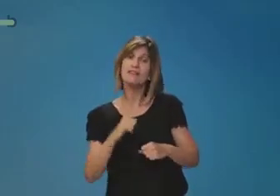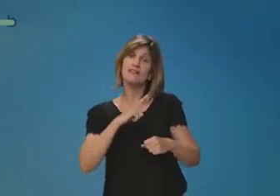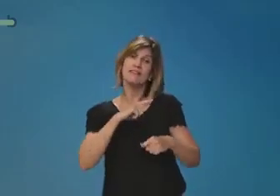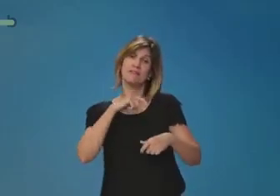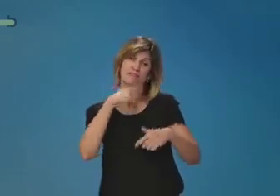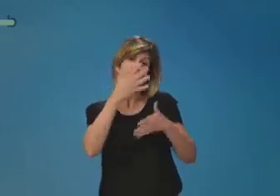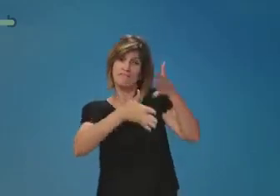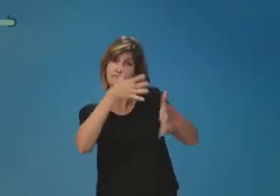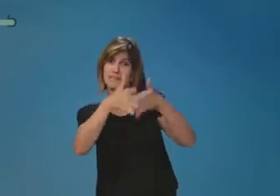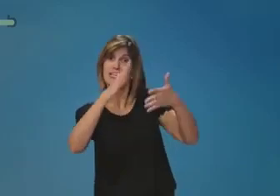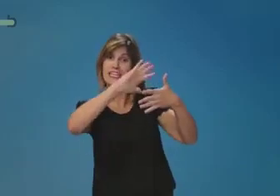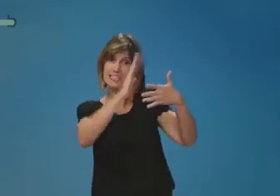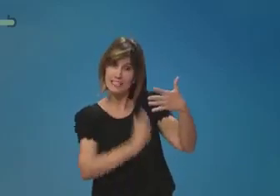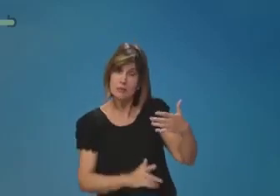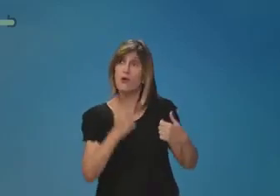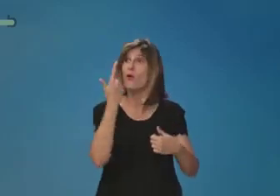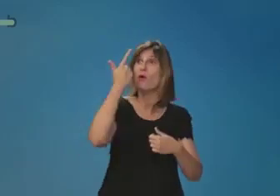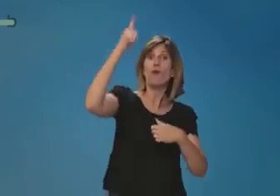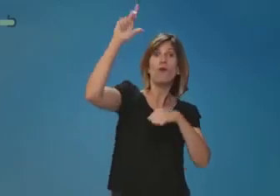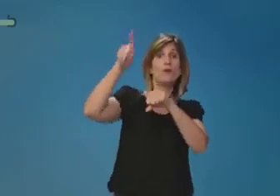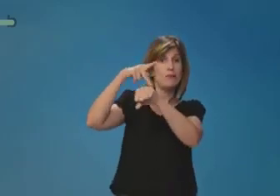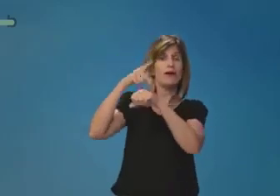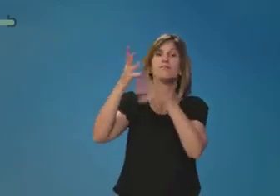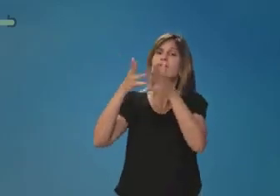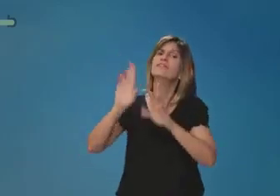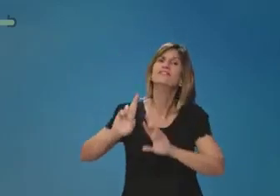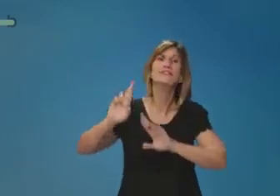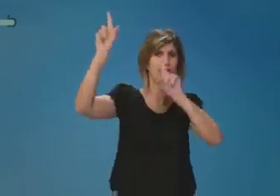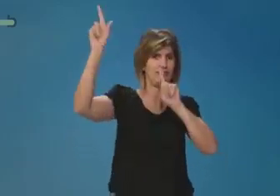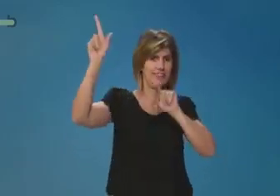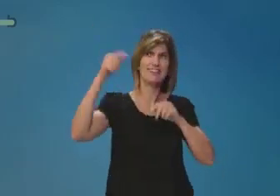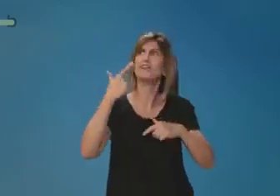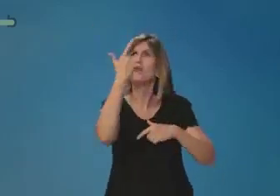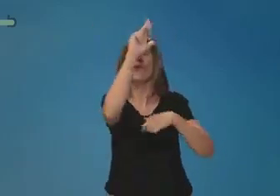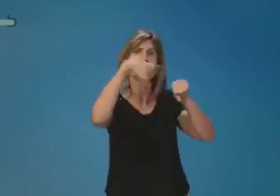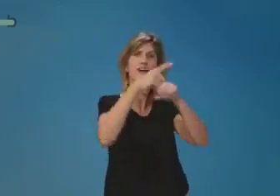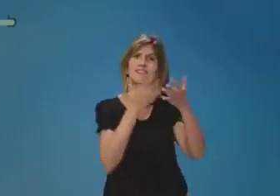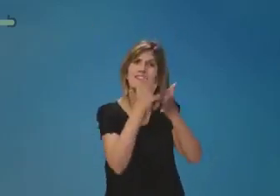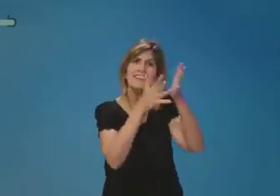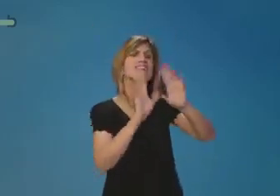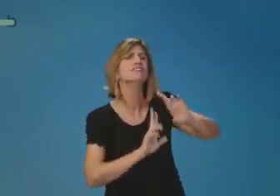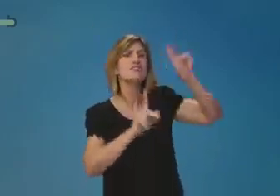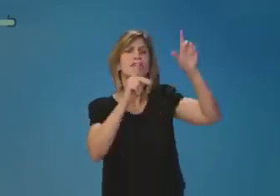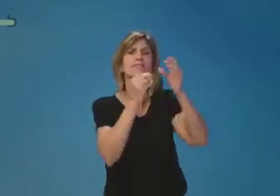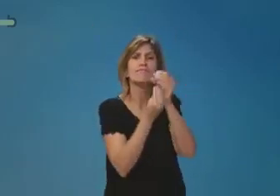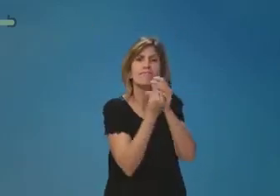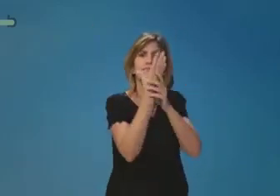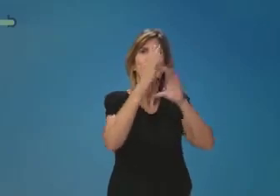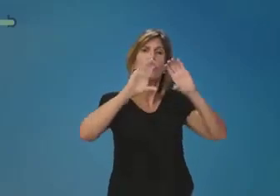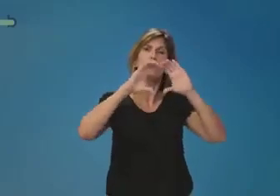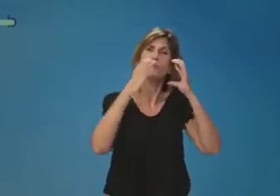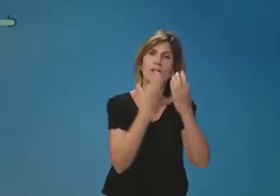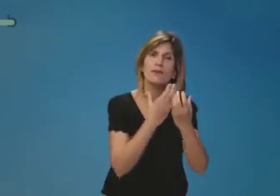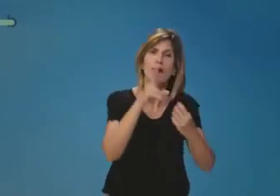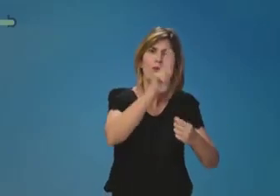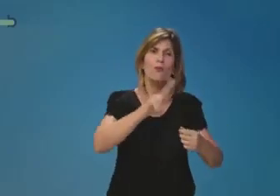própria, a Libras, língua brasileira de sinais, diferente da língua de sinais de outros países. A língua de